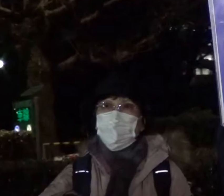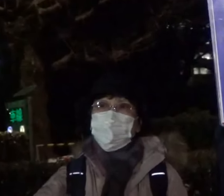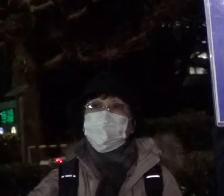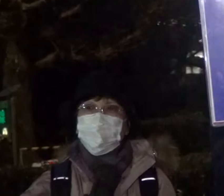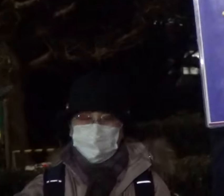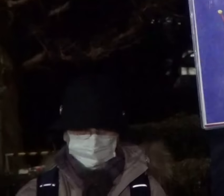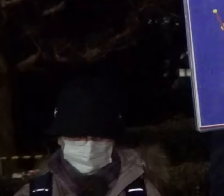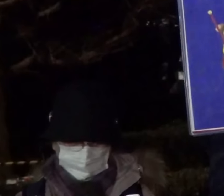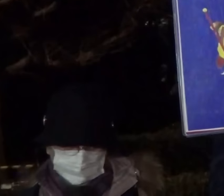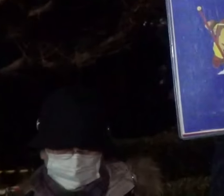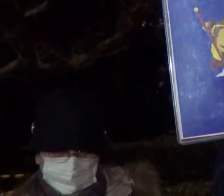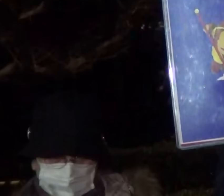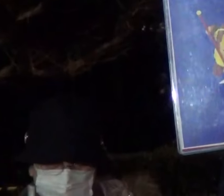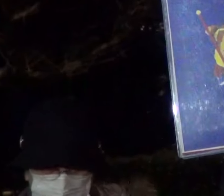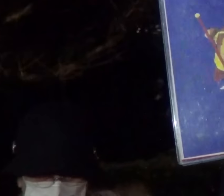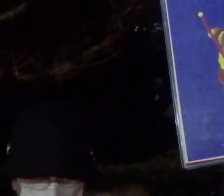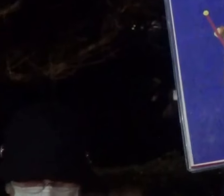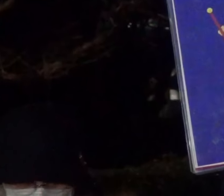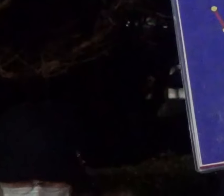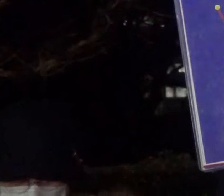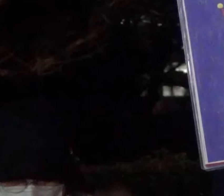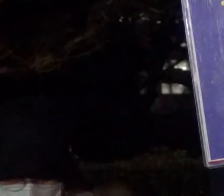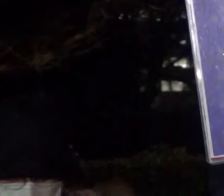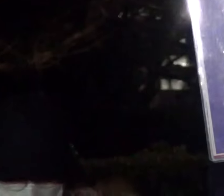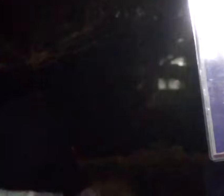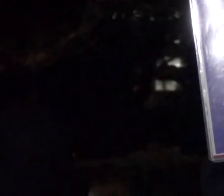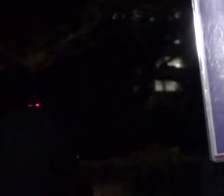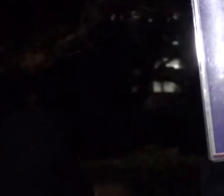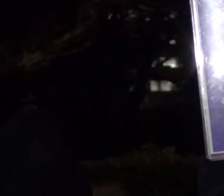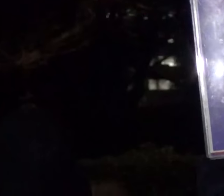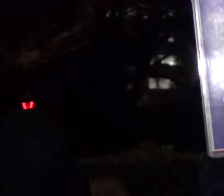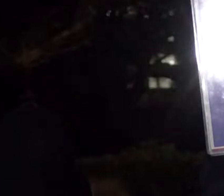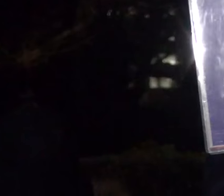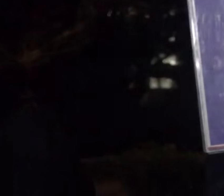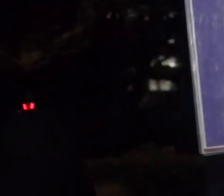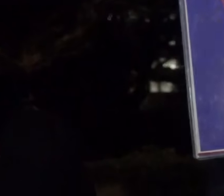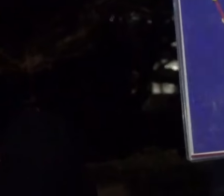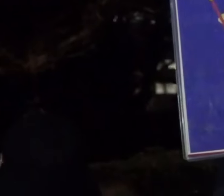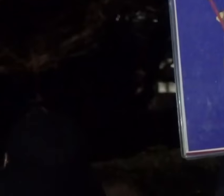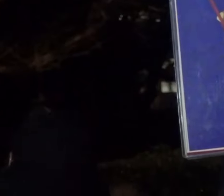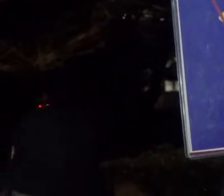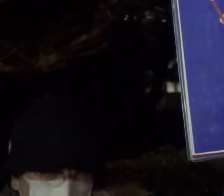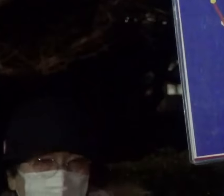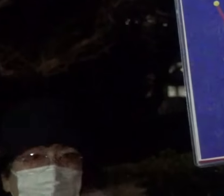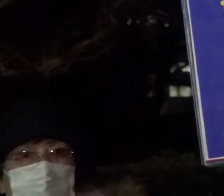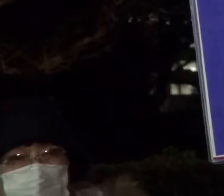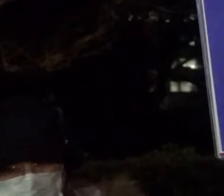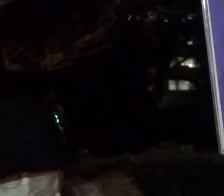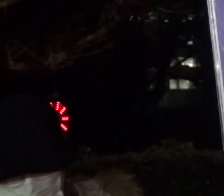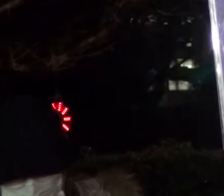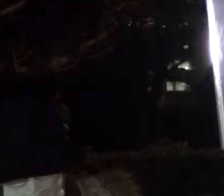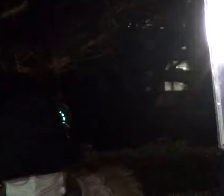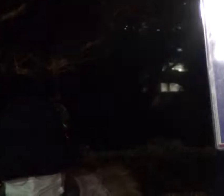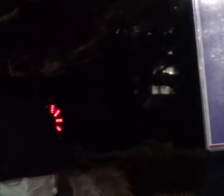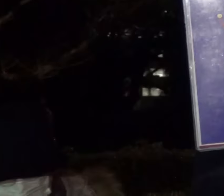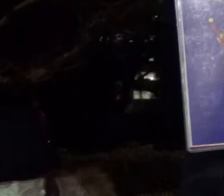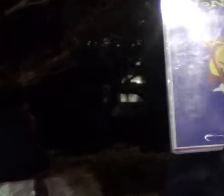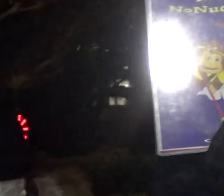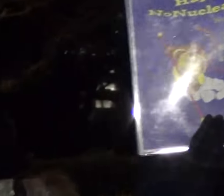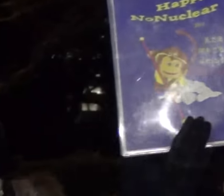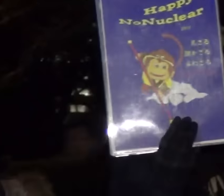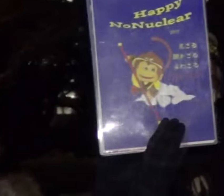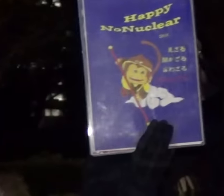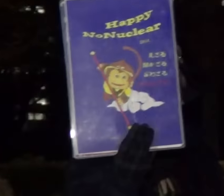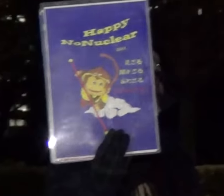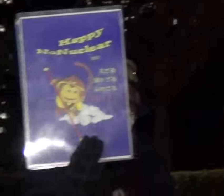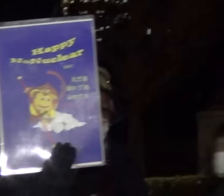ですということで、もう力いっぱいこの宜野湾市の市長選挙を応援してまいりました。皆